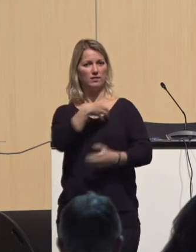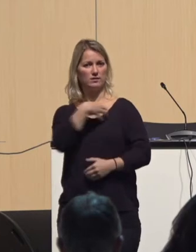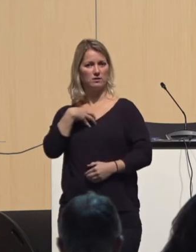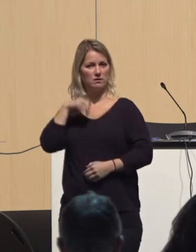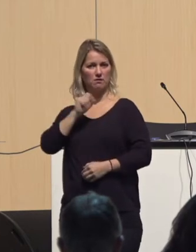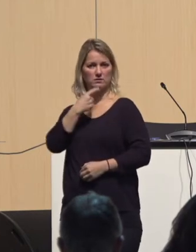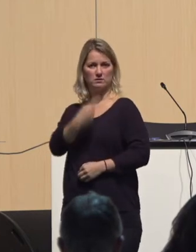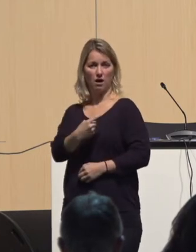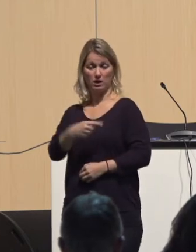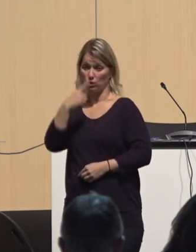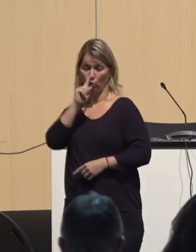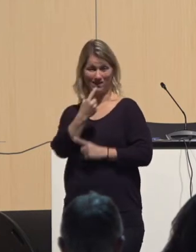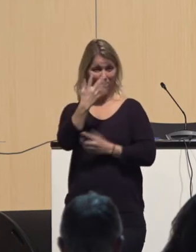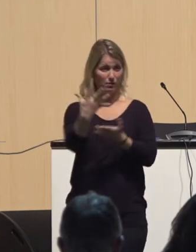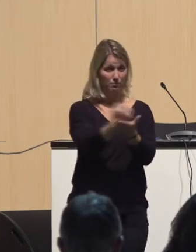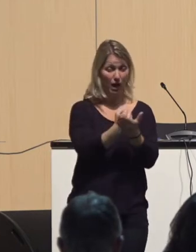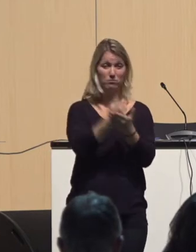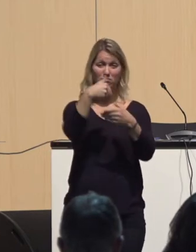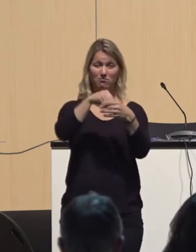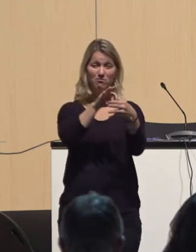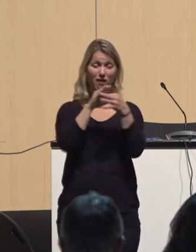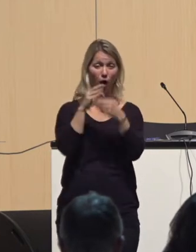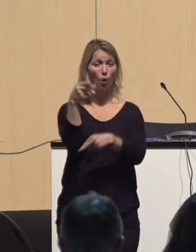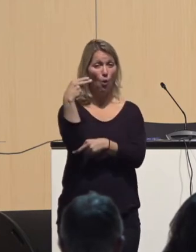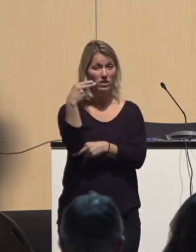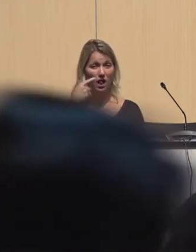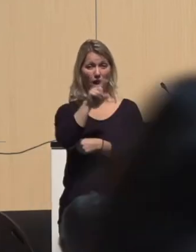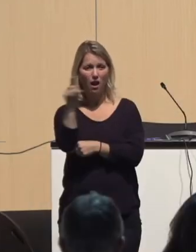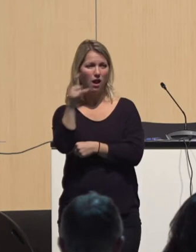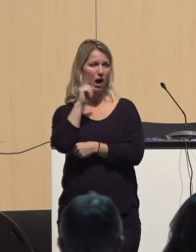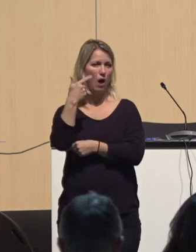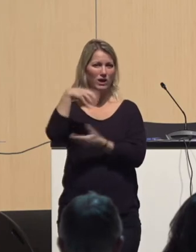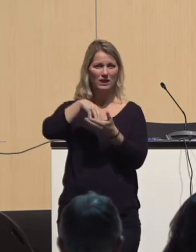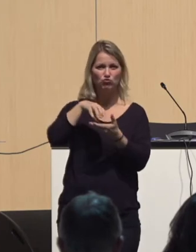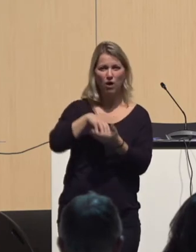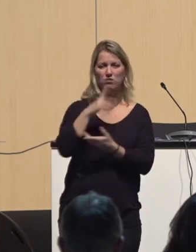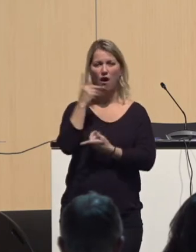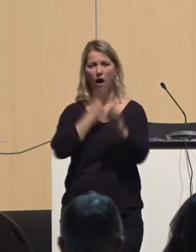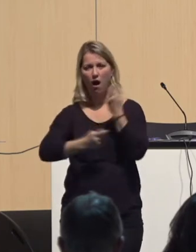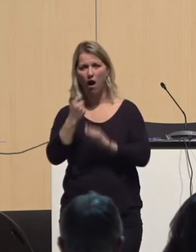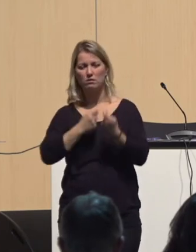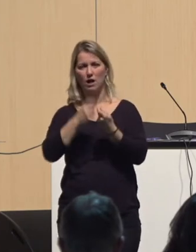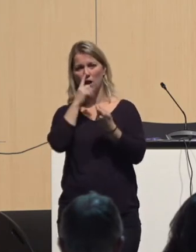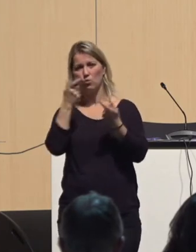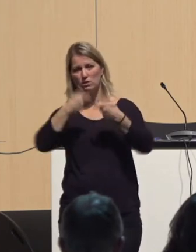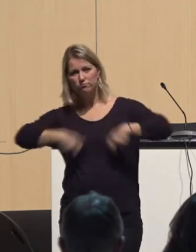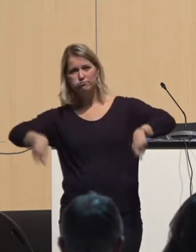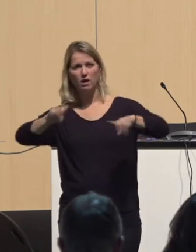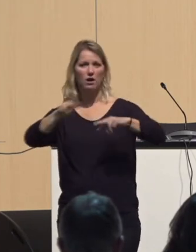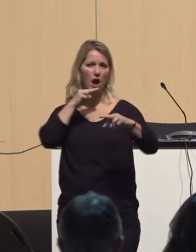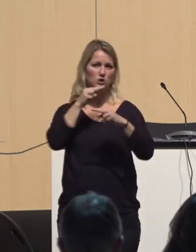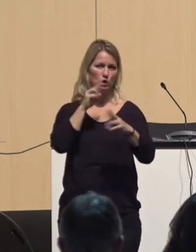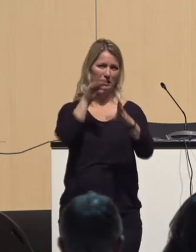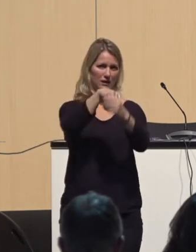selbst. Da hängt dran die Hotellerie, da hängt daran der Handel im gesamten Innenstadtbereich und daran hängt auch die